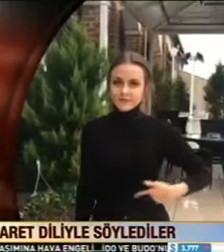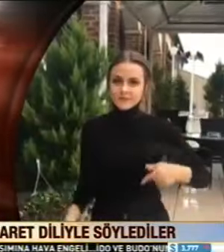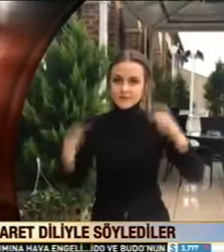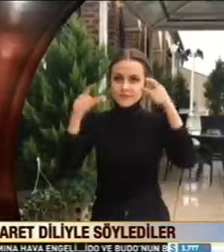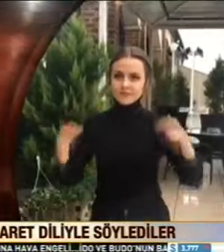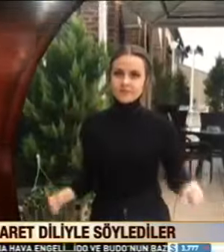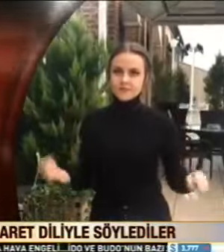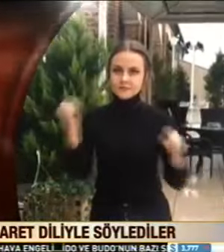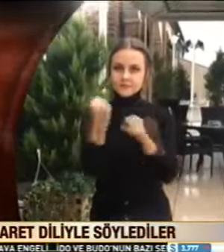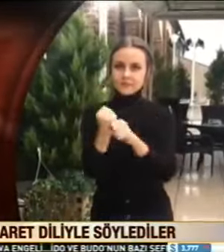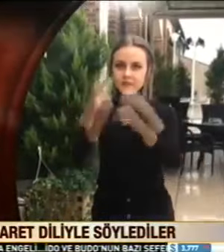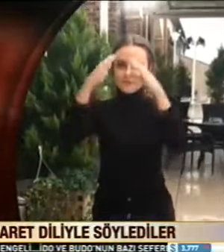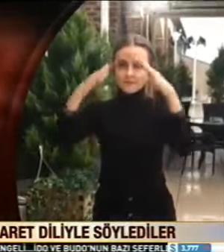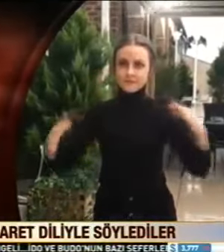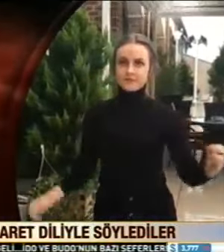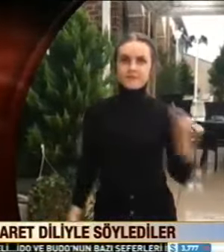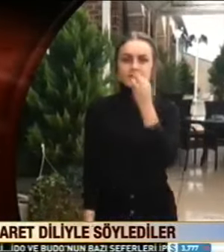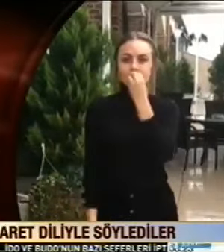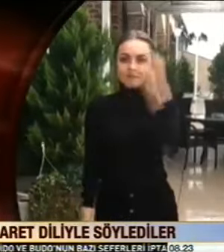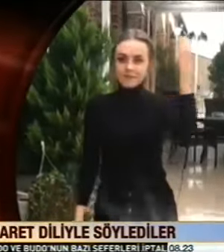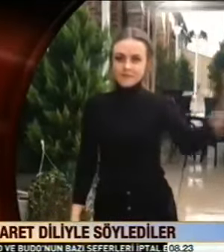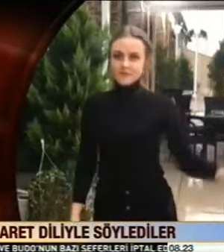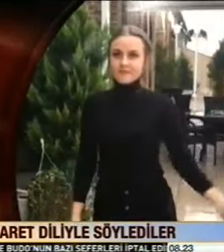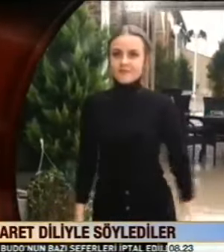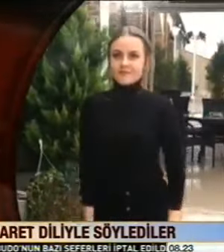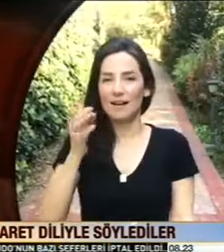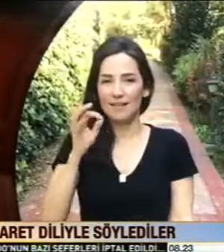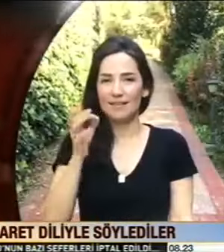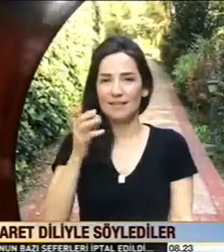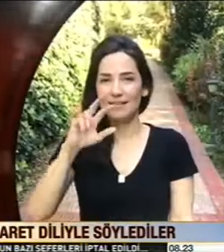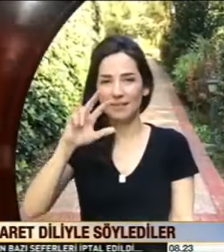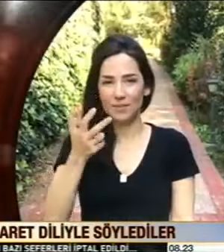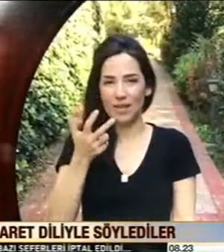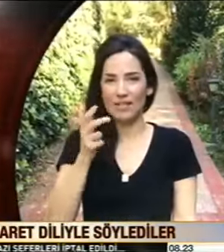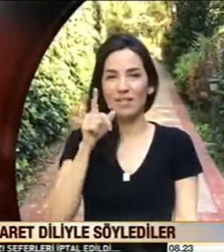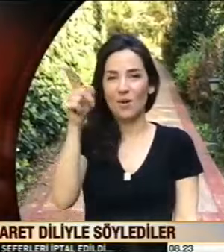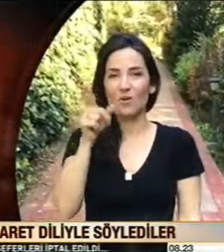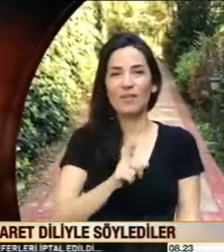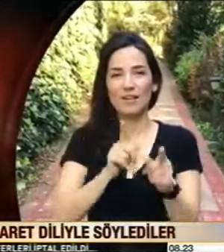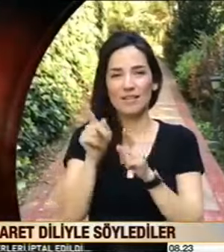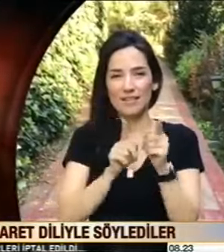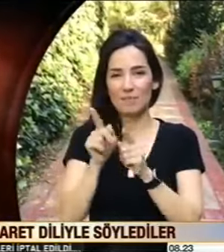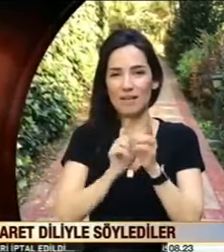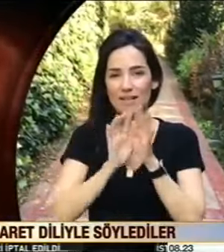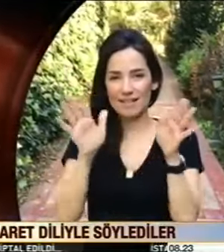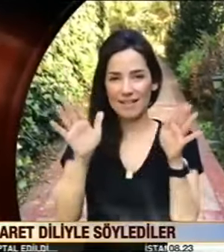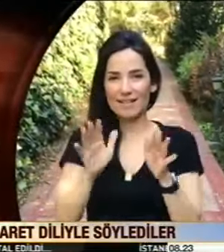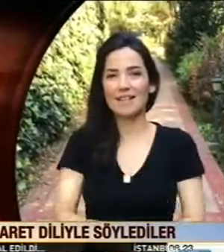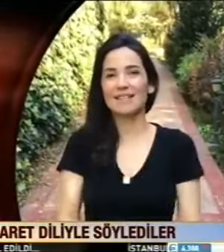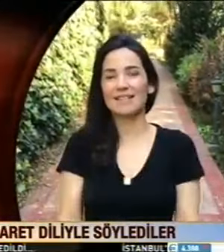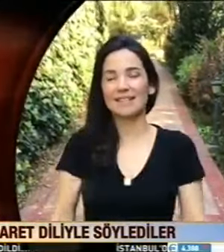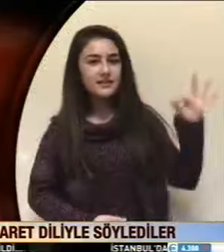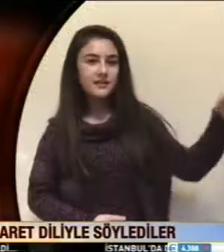altın güneş örgü asırmalar